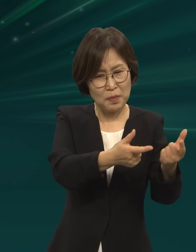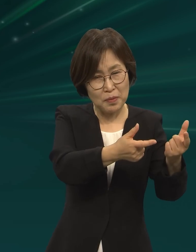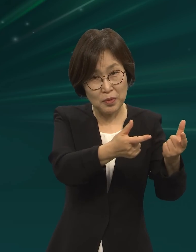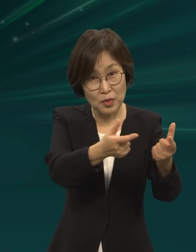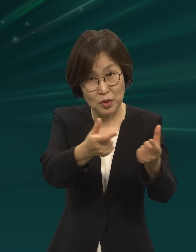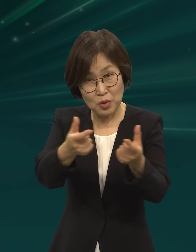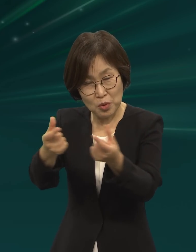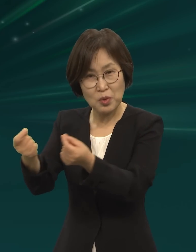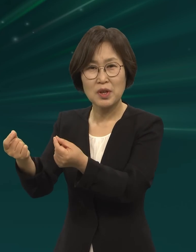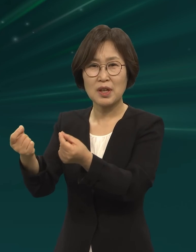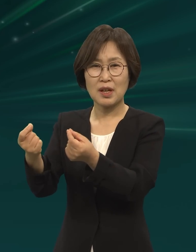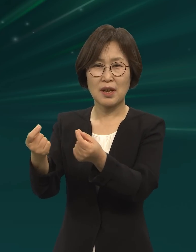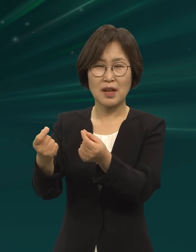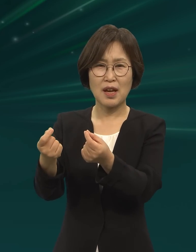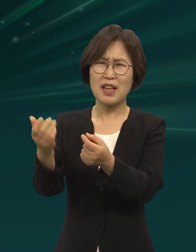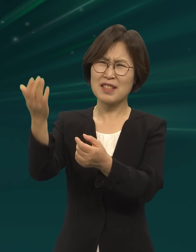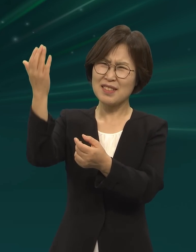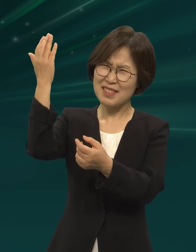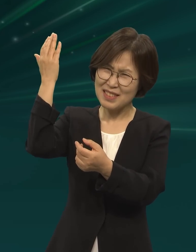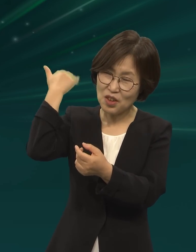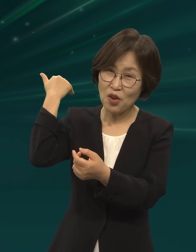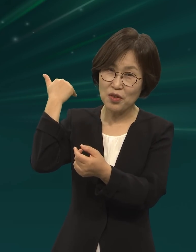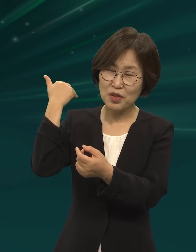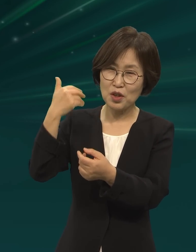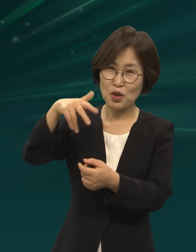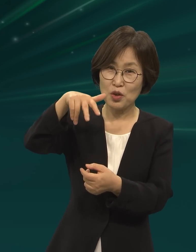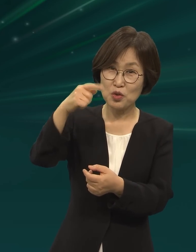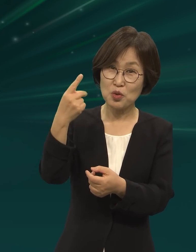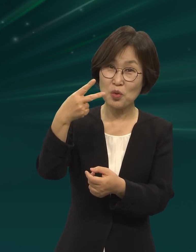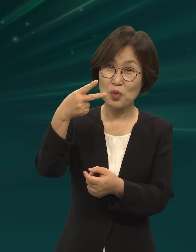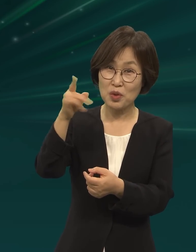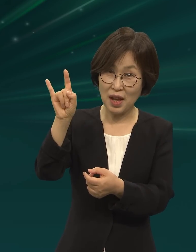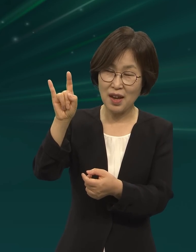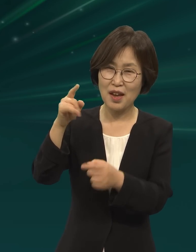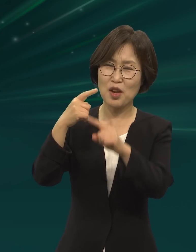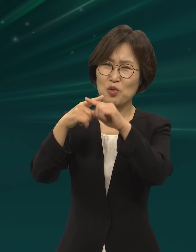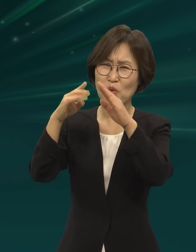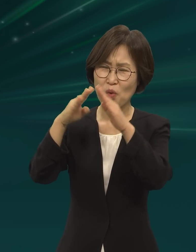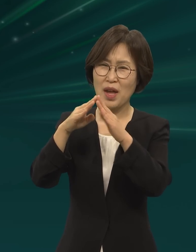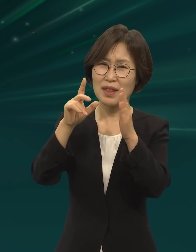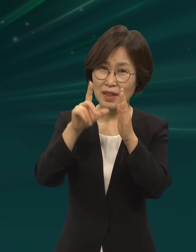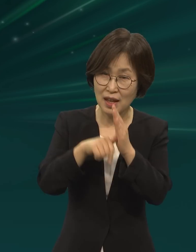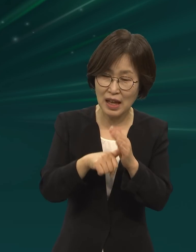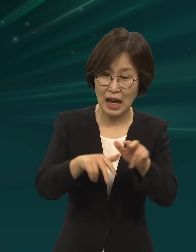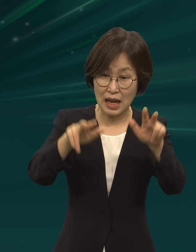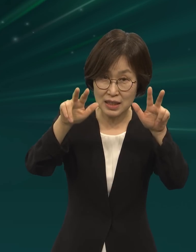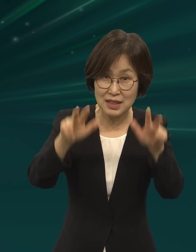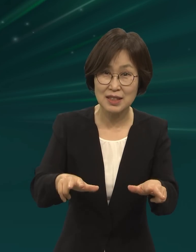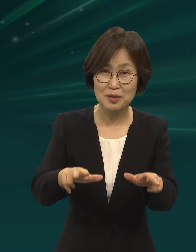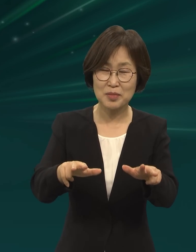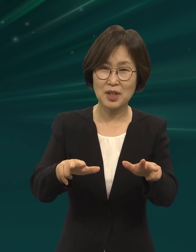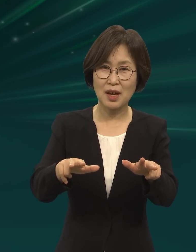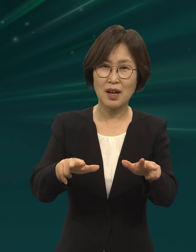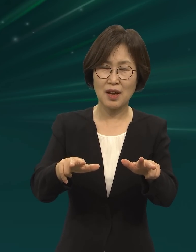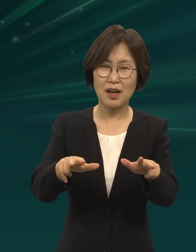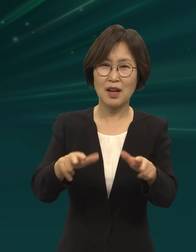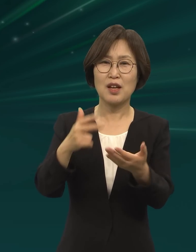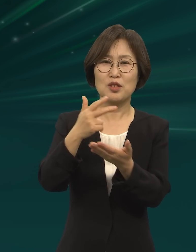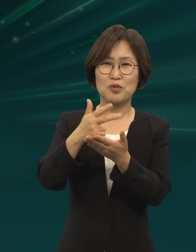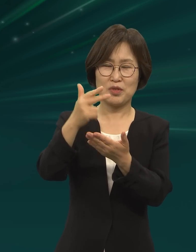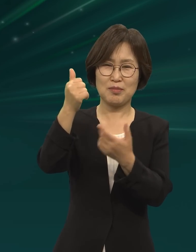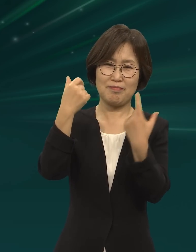동일하게 그때나 초대교회나 한국교회가 부흥할 때 그때나 지금은 우리